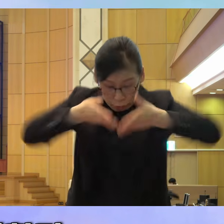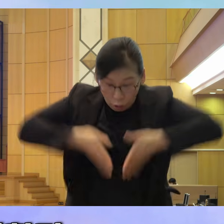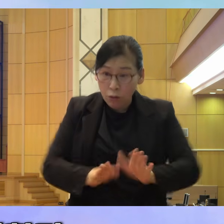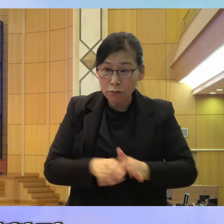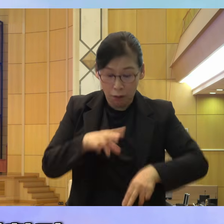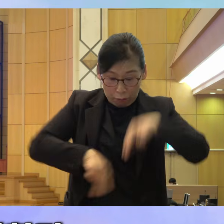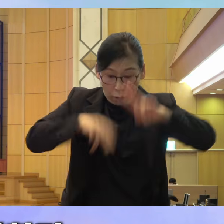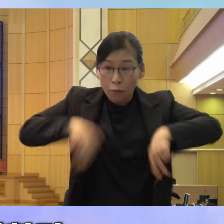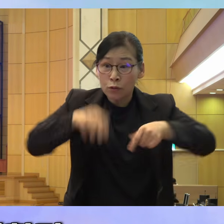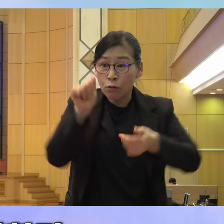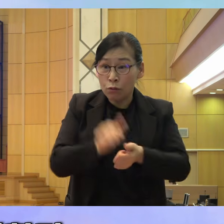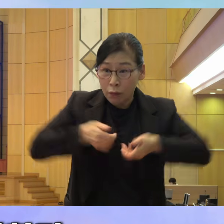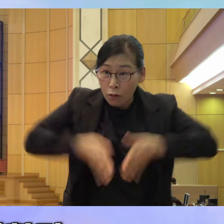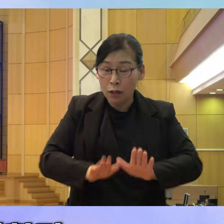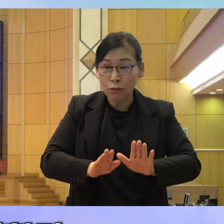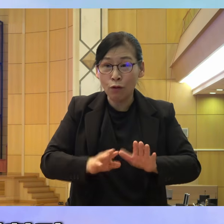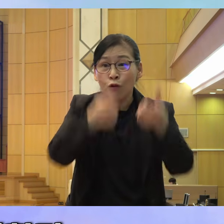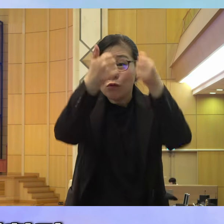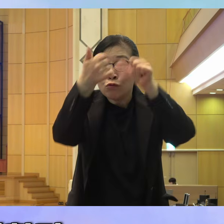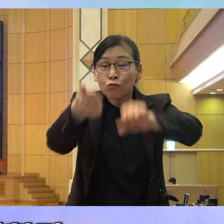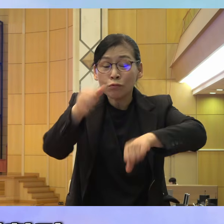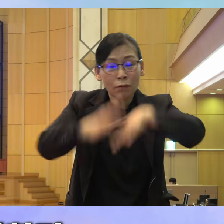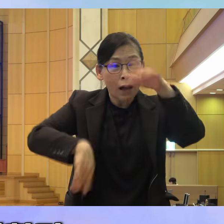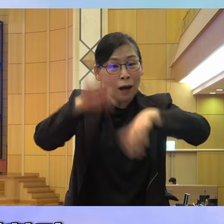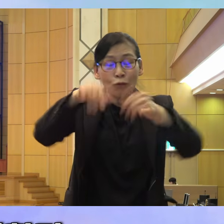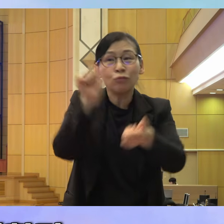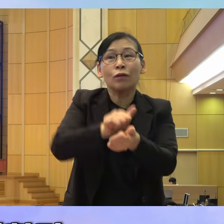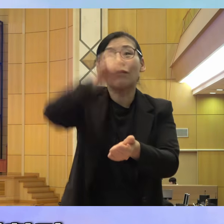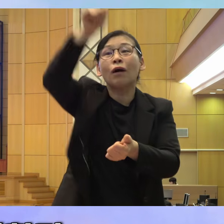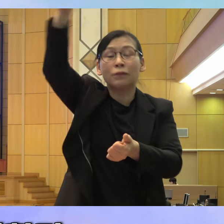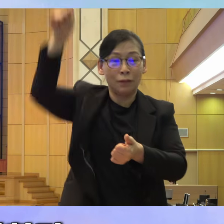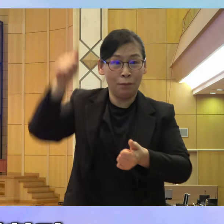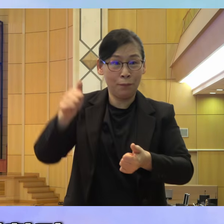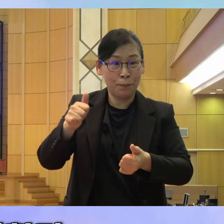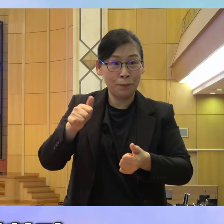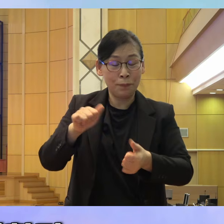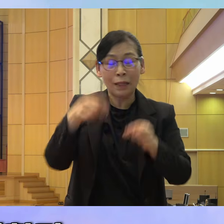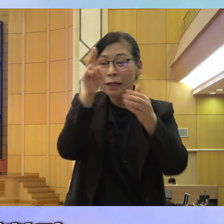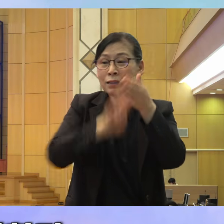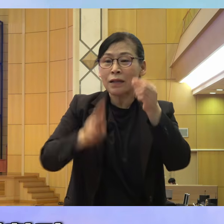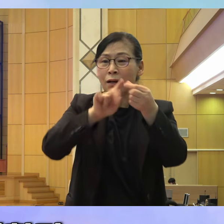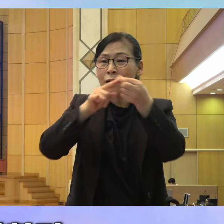없는 거예요. 그러니까 우리가 복음성가 가사의 한 구절 보면